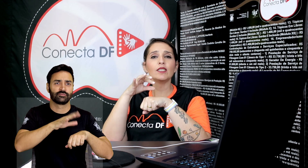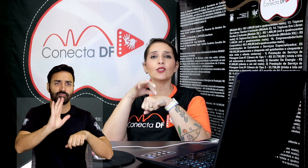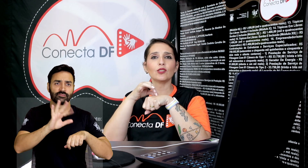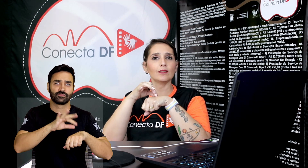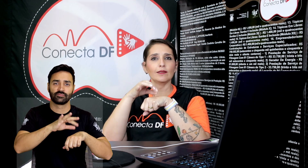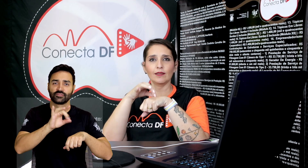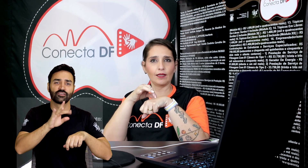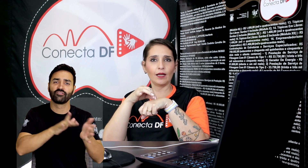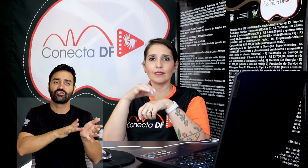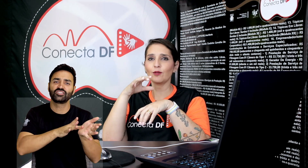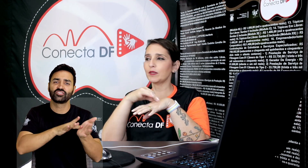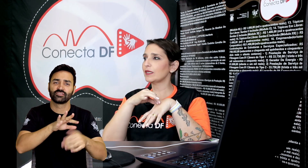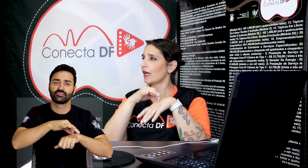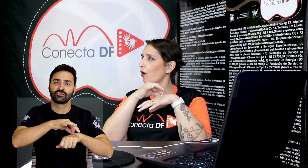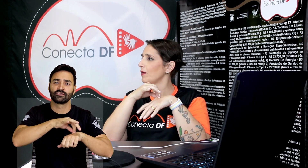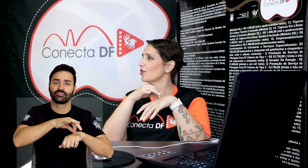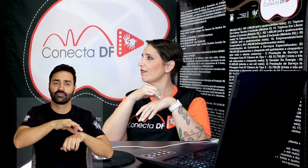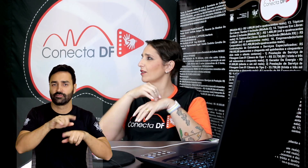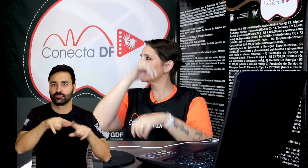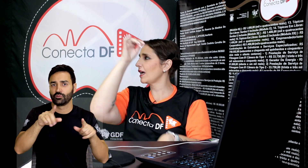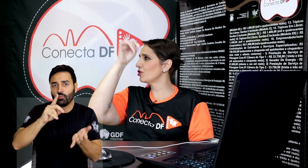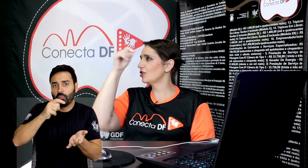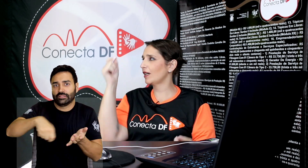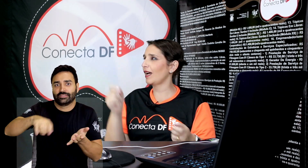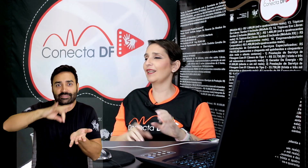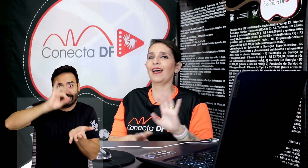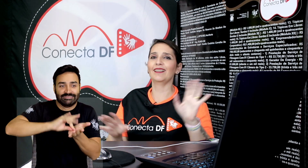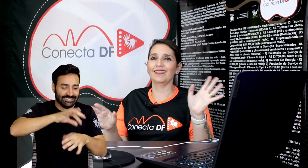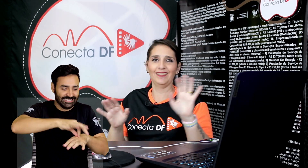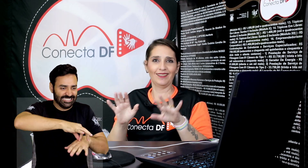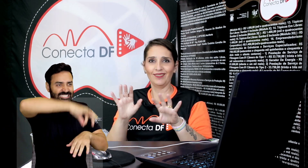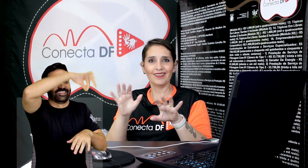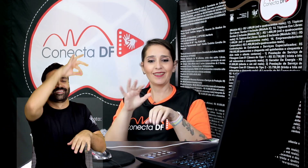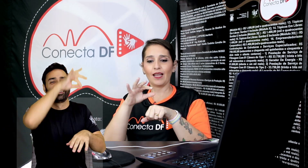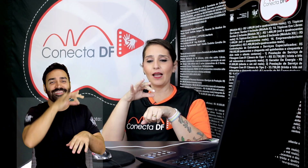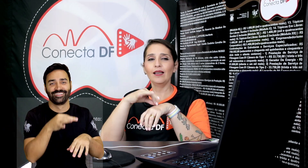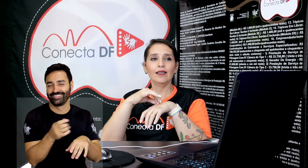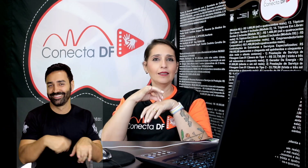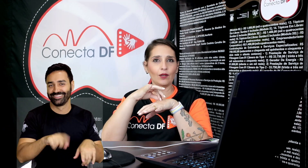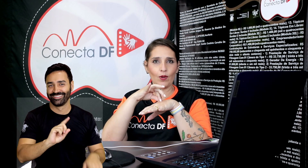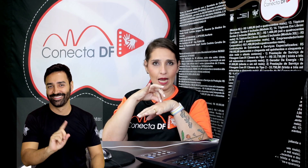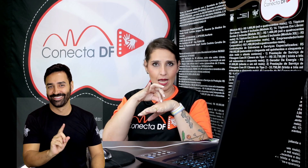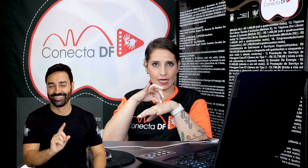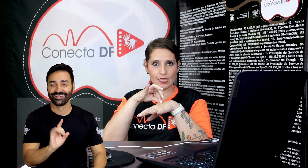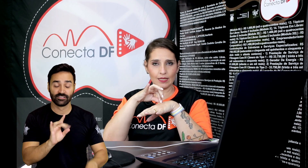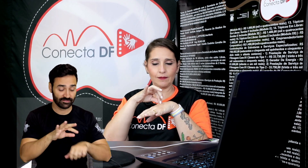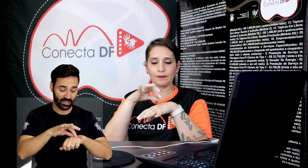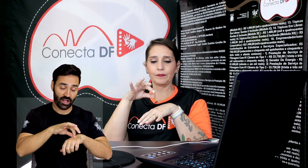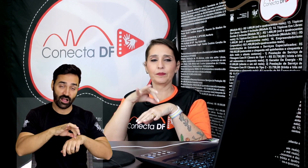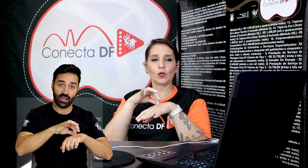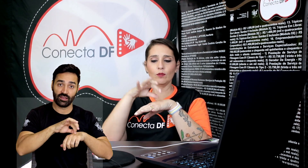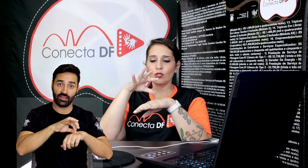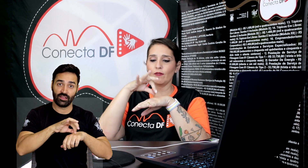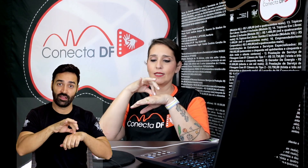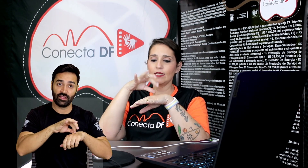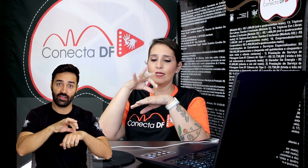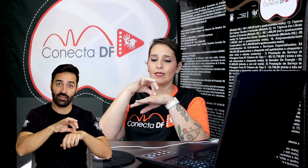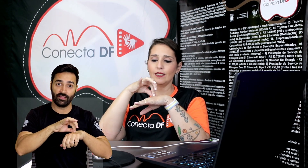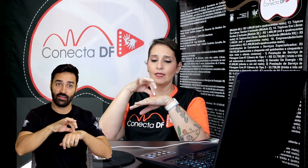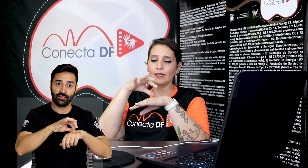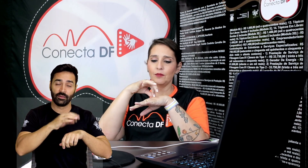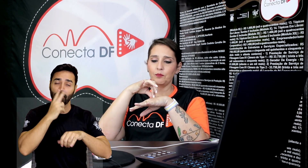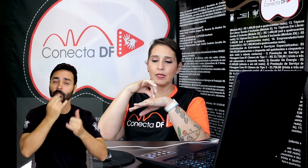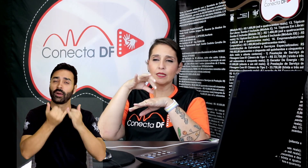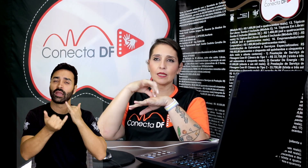não, finge, tá? Você não precisa realmente levantar, esticar nada não, tá? Então, carne. Como se